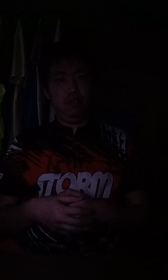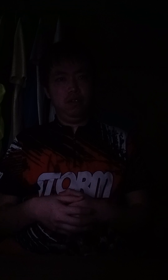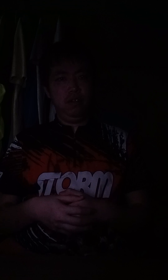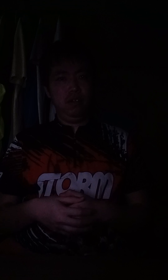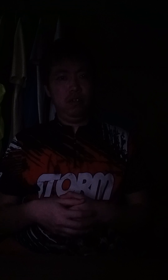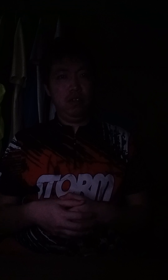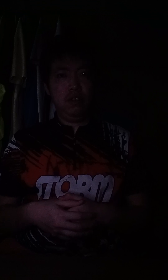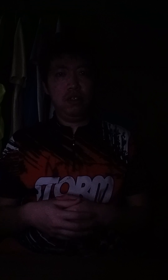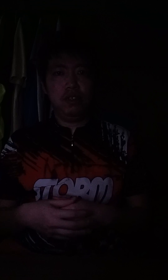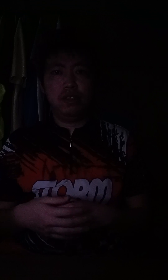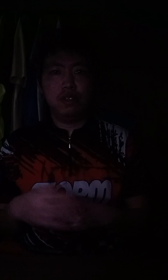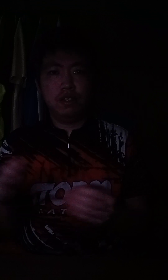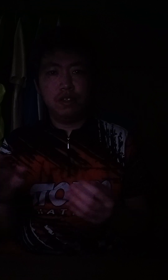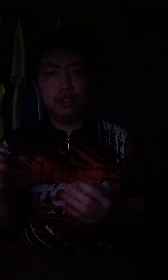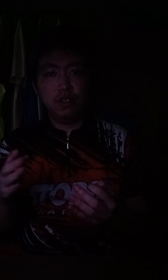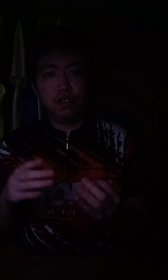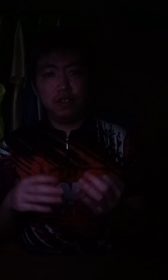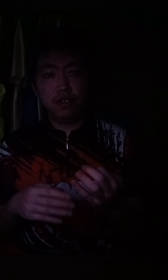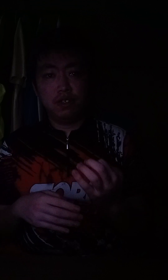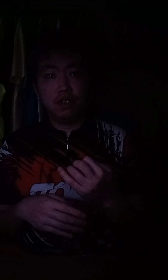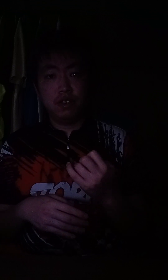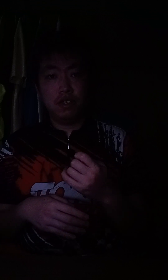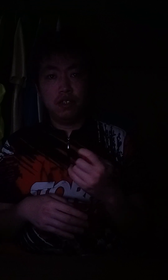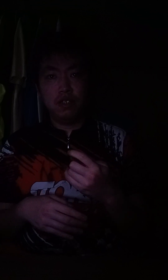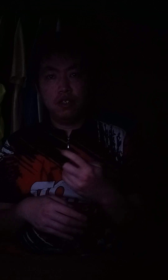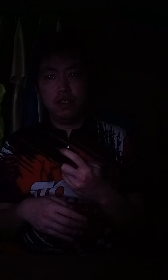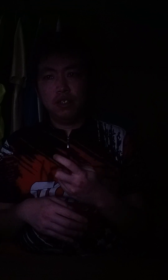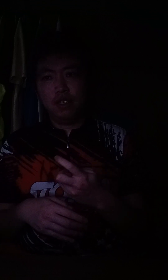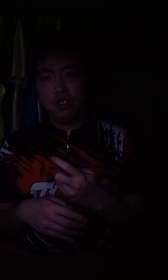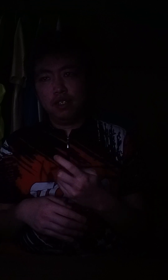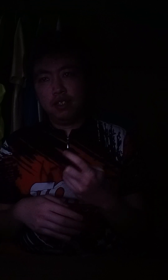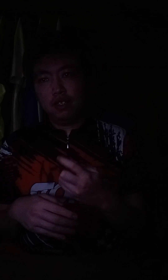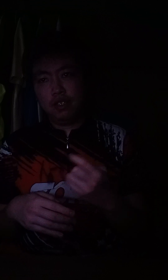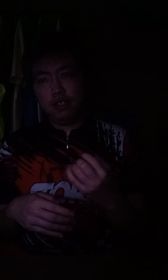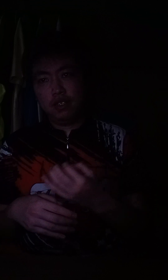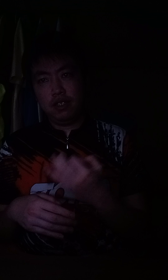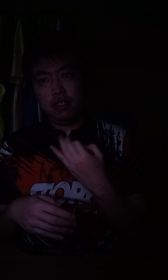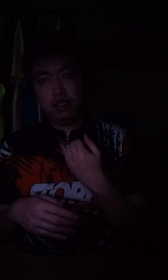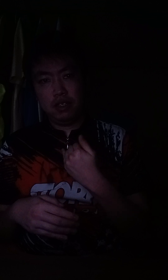할머니, 내가 계란 후라이 할래. 어? 계란 후라이 내가 할래.